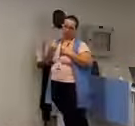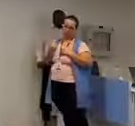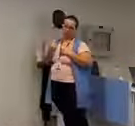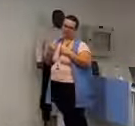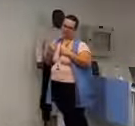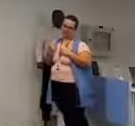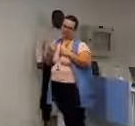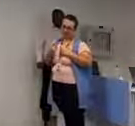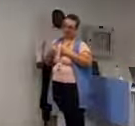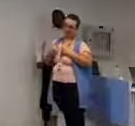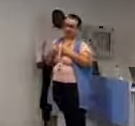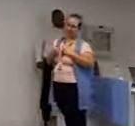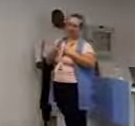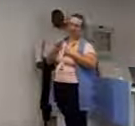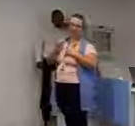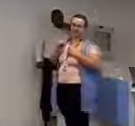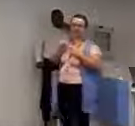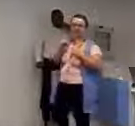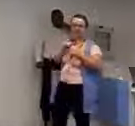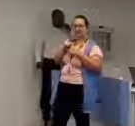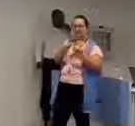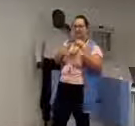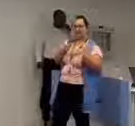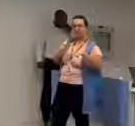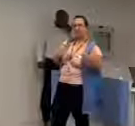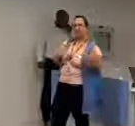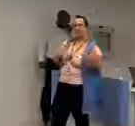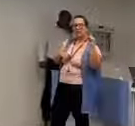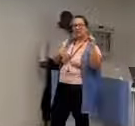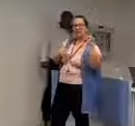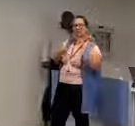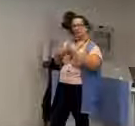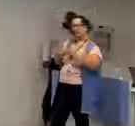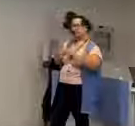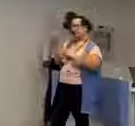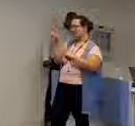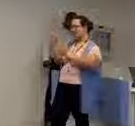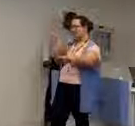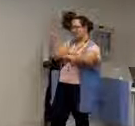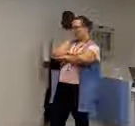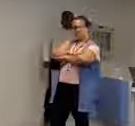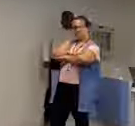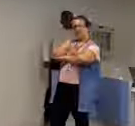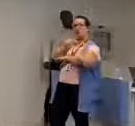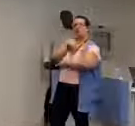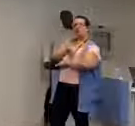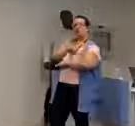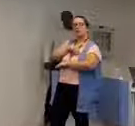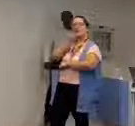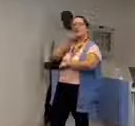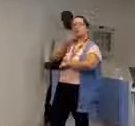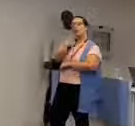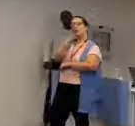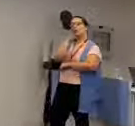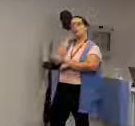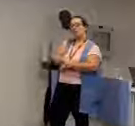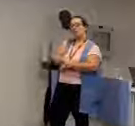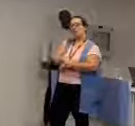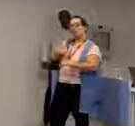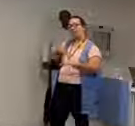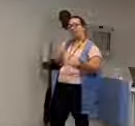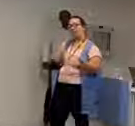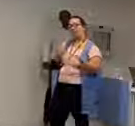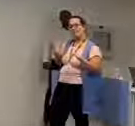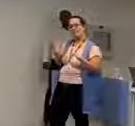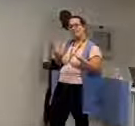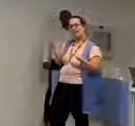Porque se eu só produzir nas 8 horas que eu trabalho, a empresa não tem condições de me manter com um bom salário. A empresa